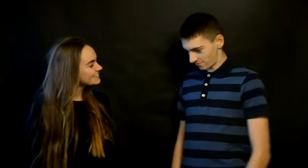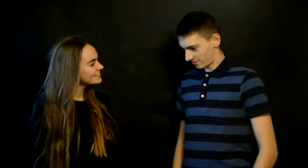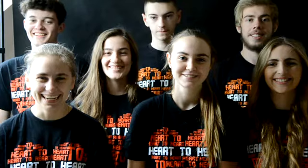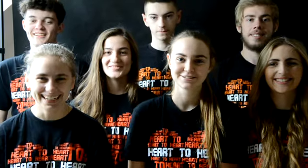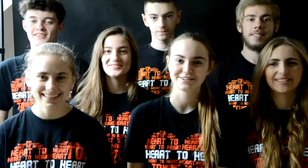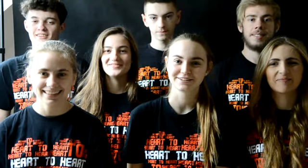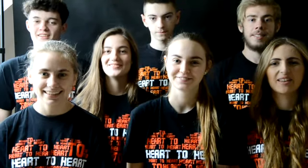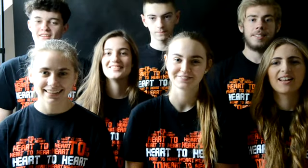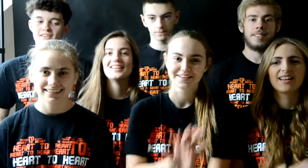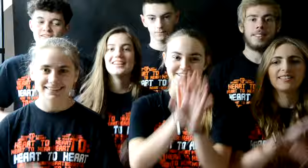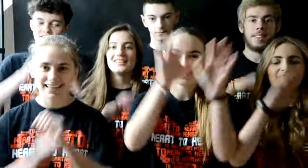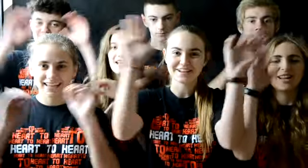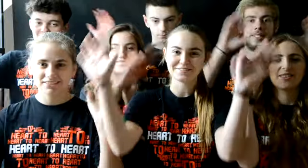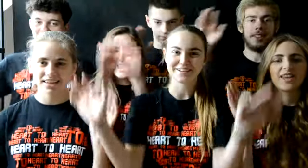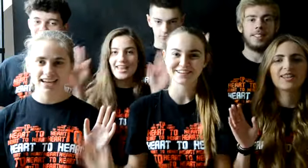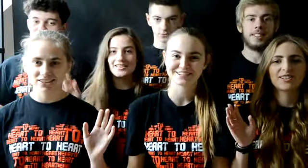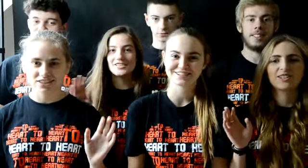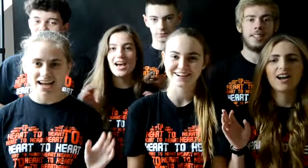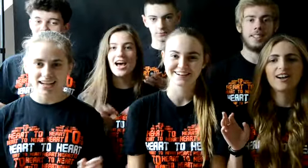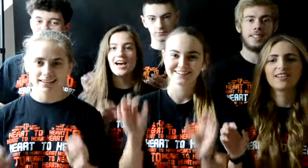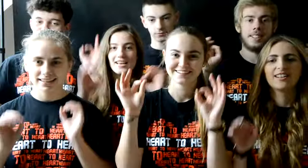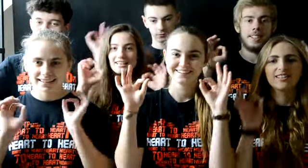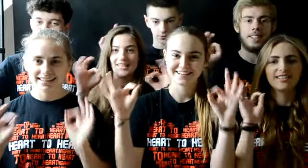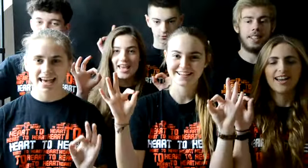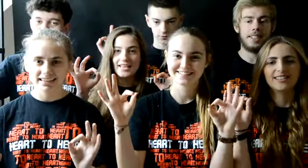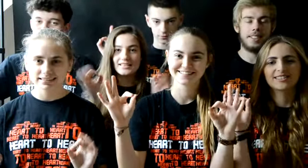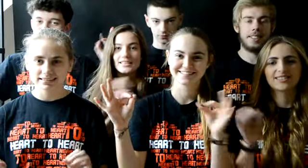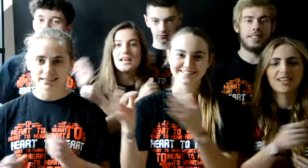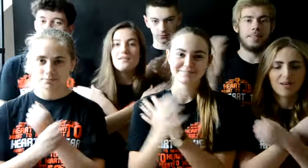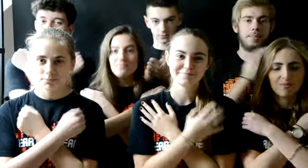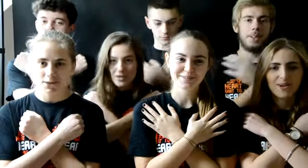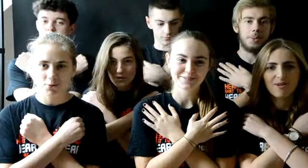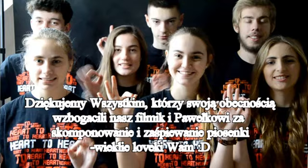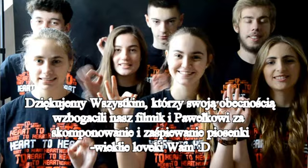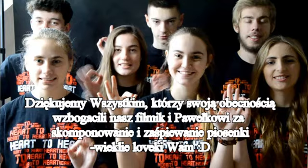Największa jest miłość.